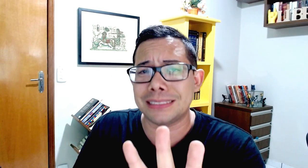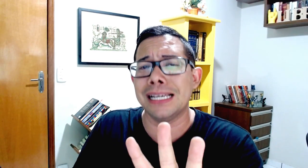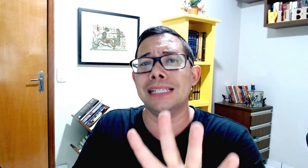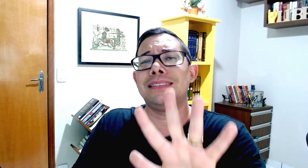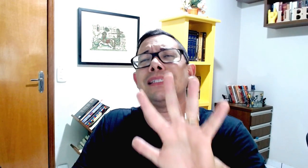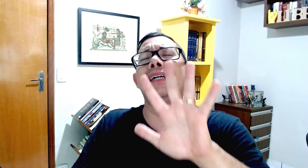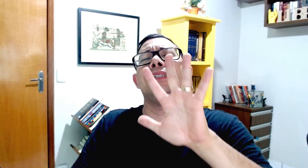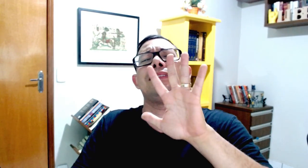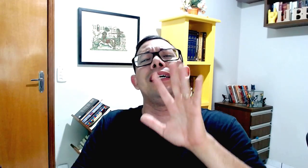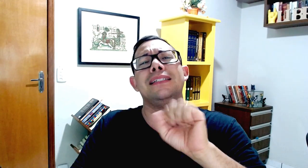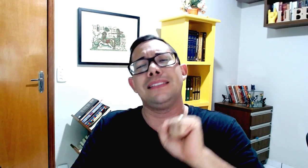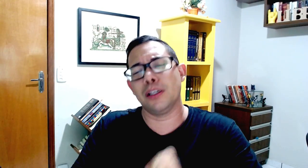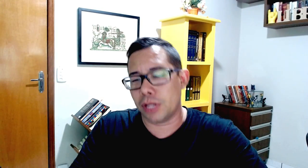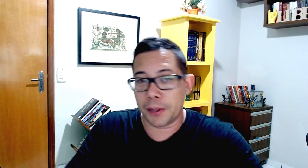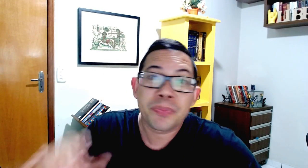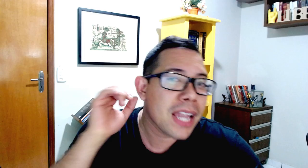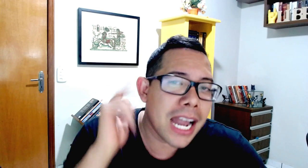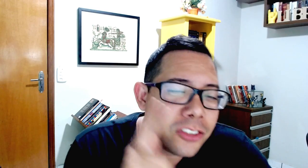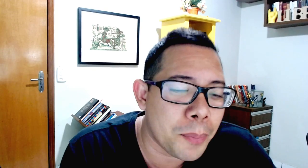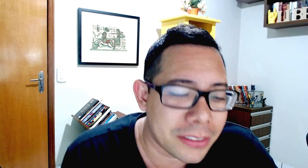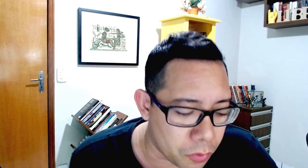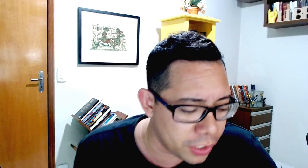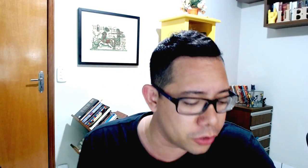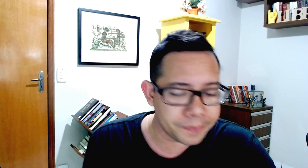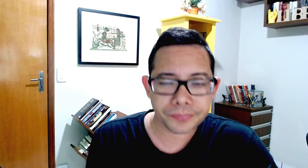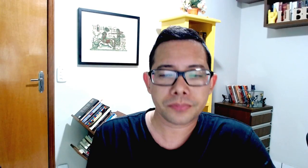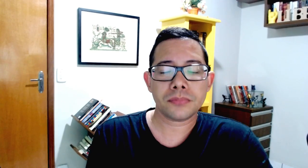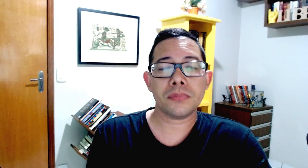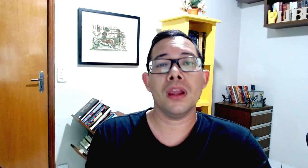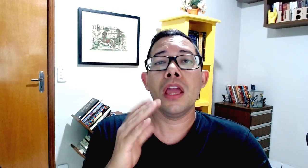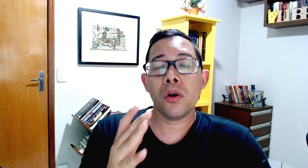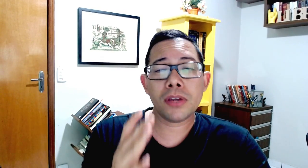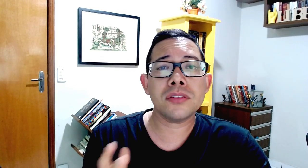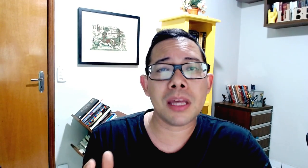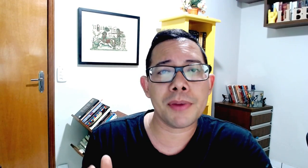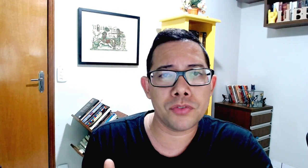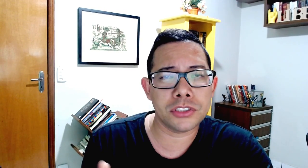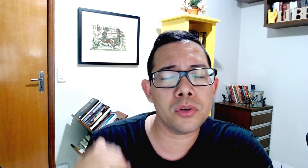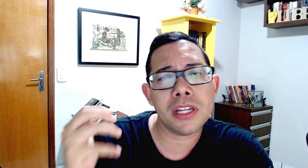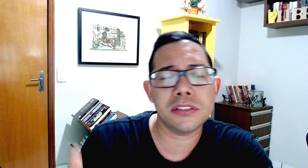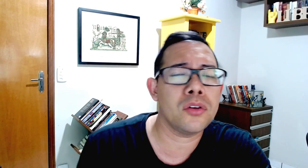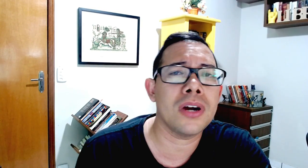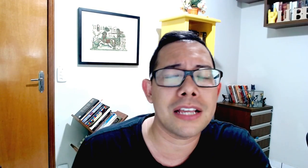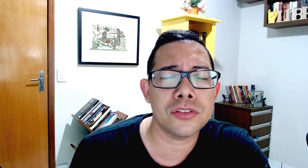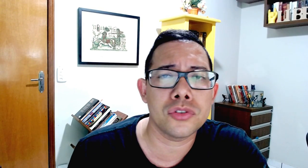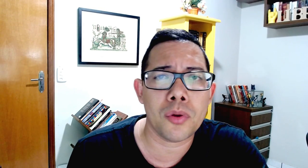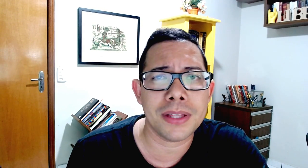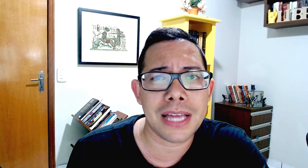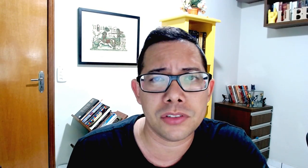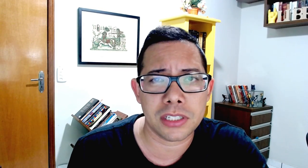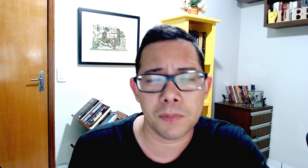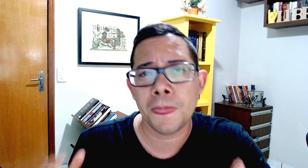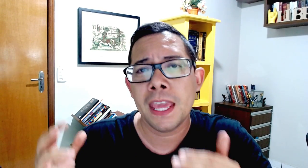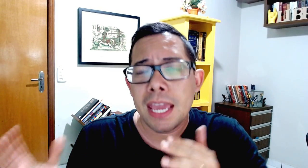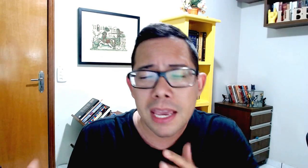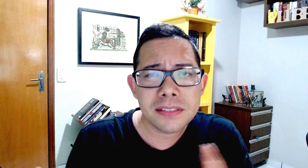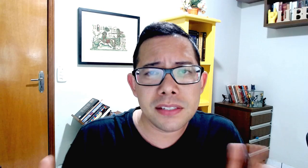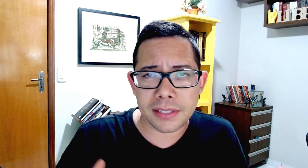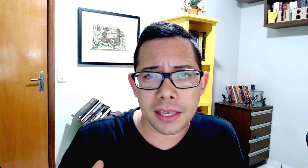antes eu vou passar o vídeo eu quero saber de você eu queria que você colocasse nos comentários aqui esse